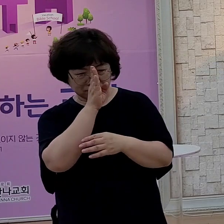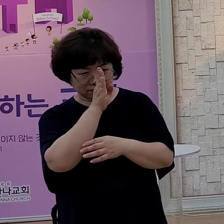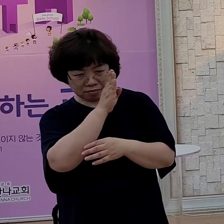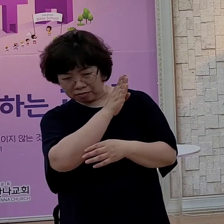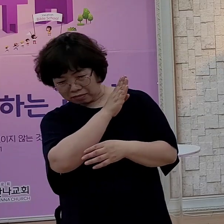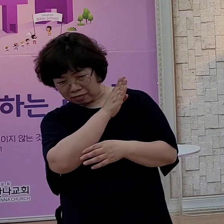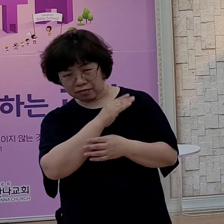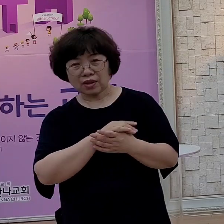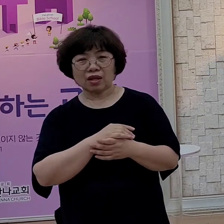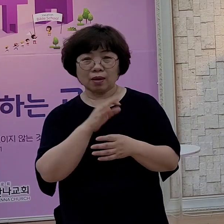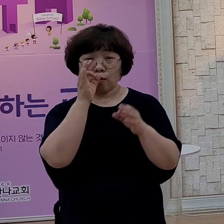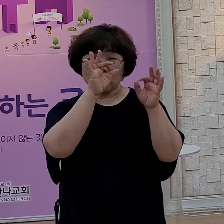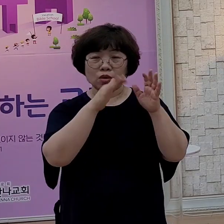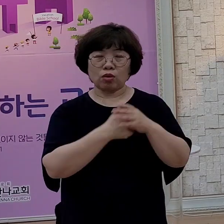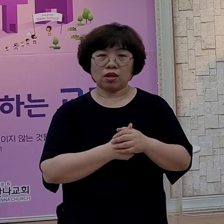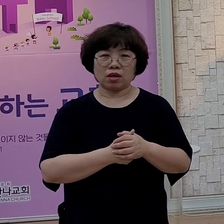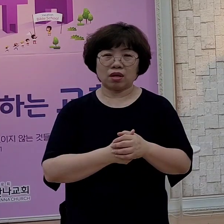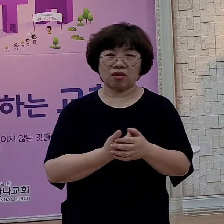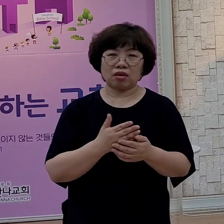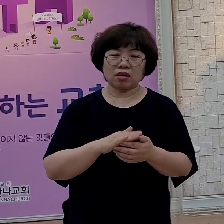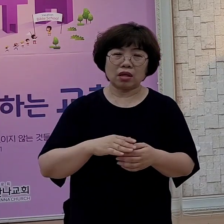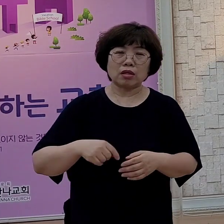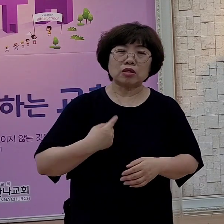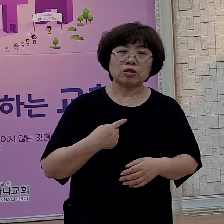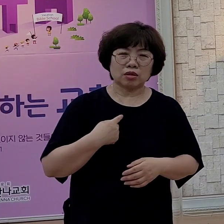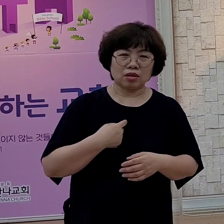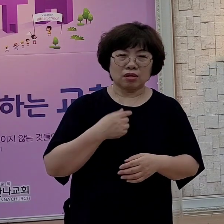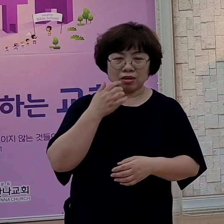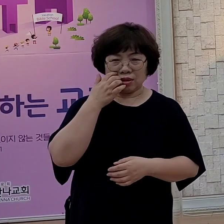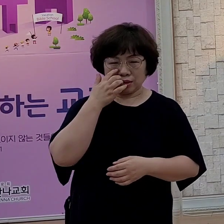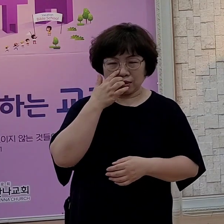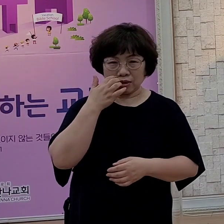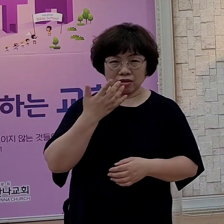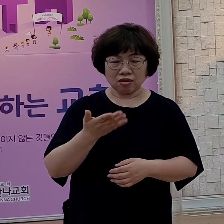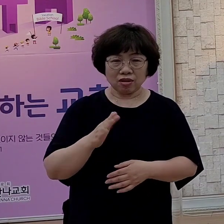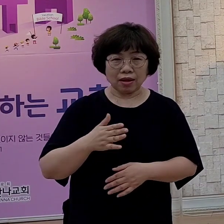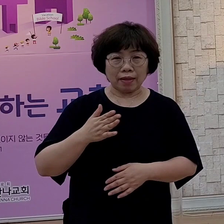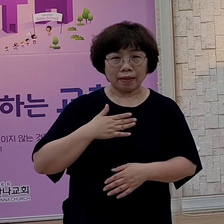꼬아보는데 반대로 자기에게는 항상 방어적.